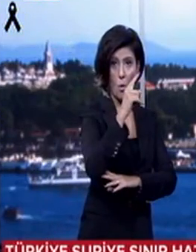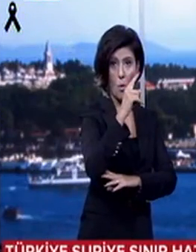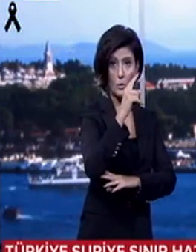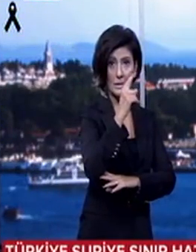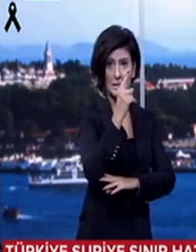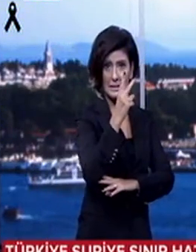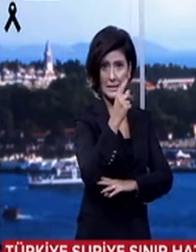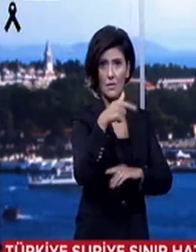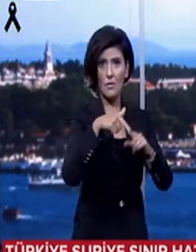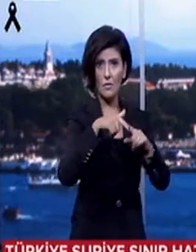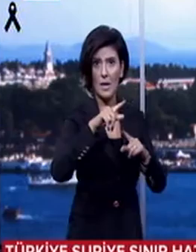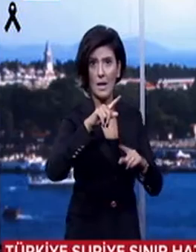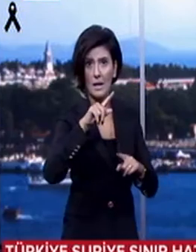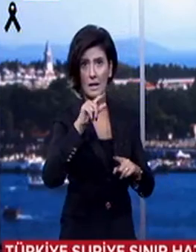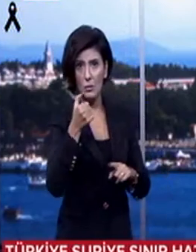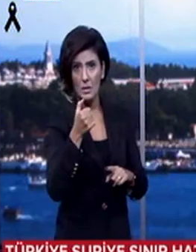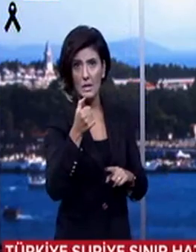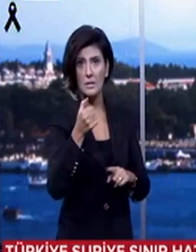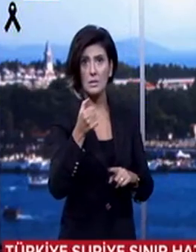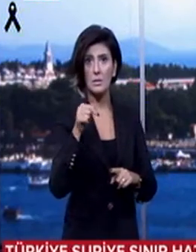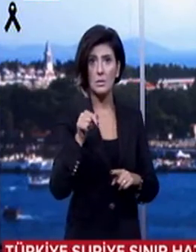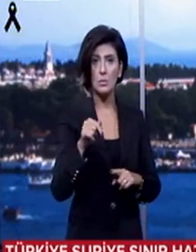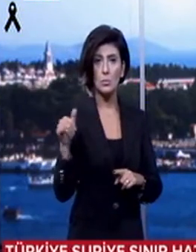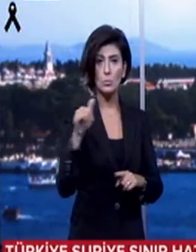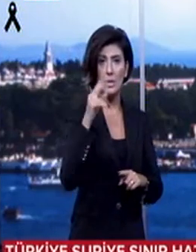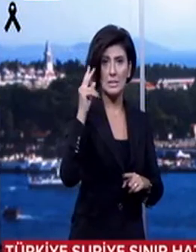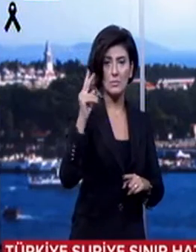12 F-16 uçağı tarafından sürdürüldüğü de vurgulandı.